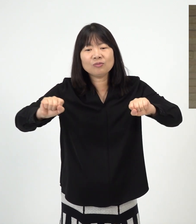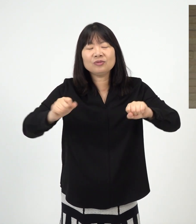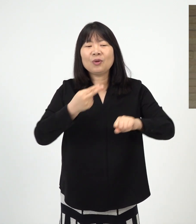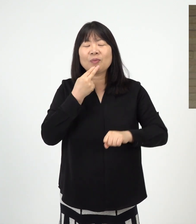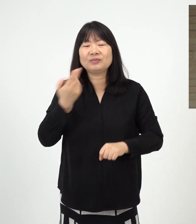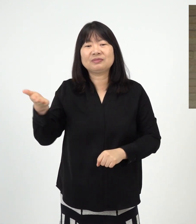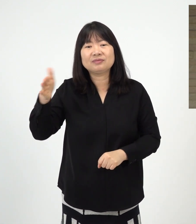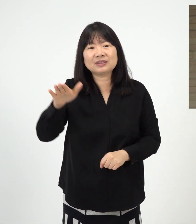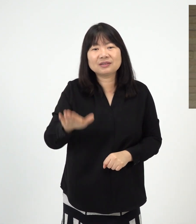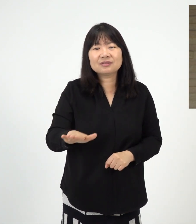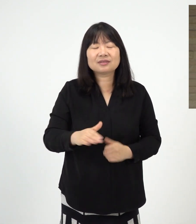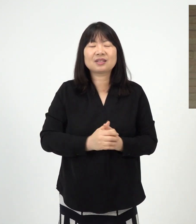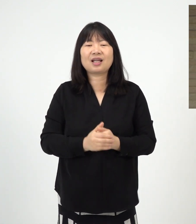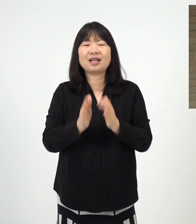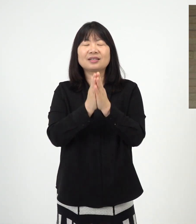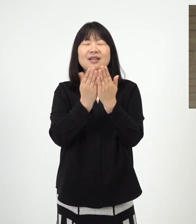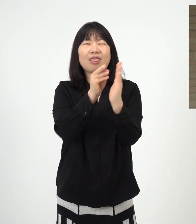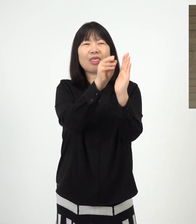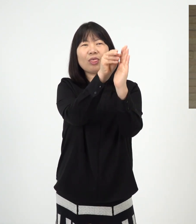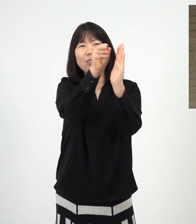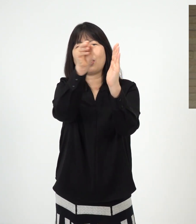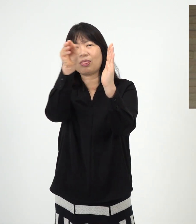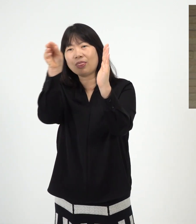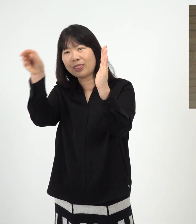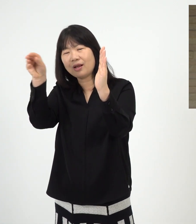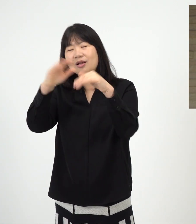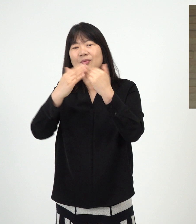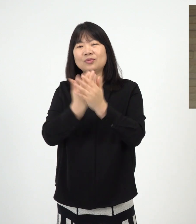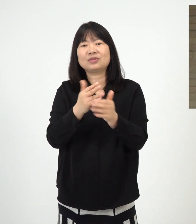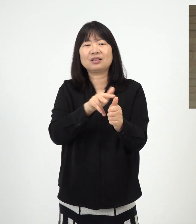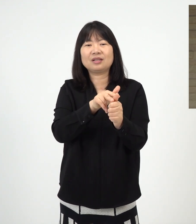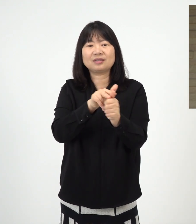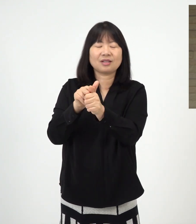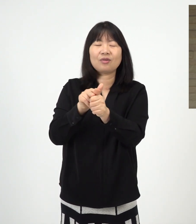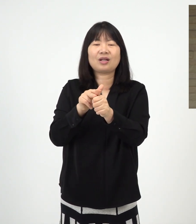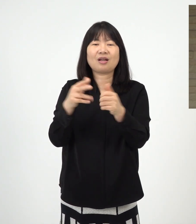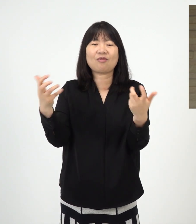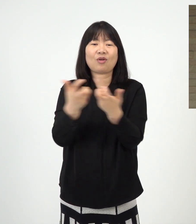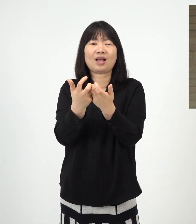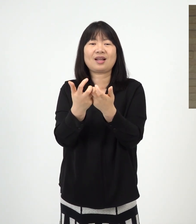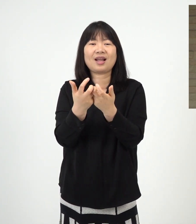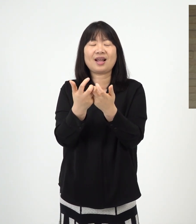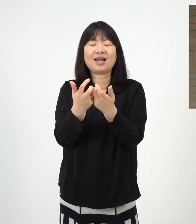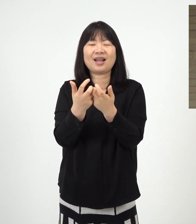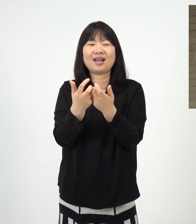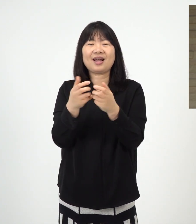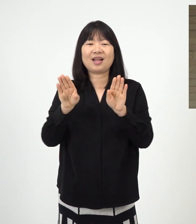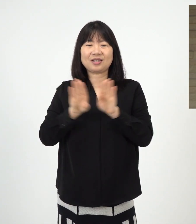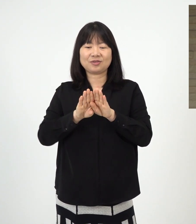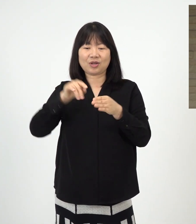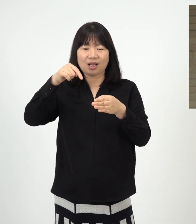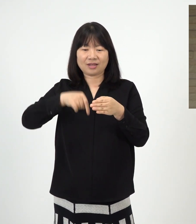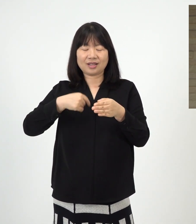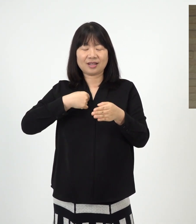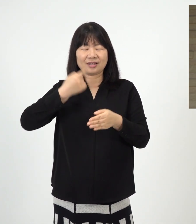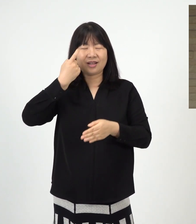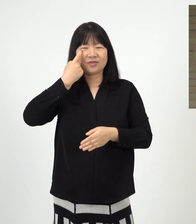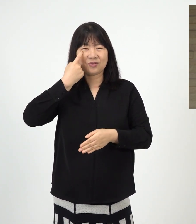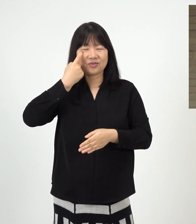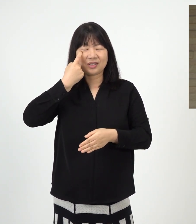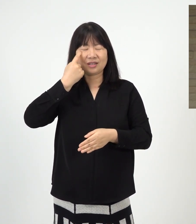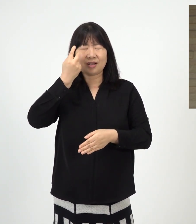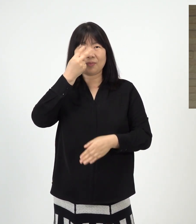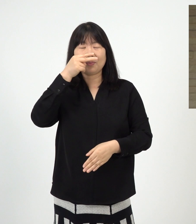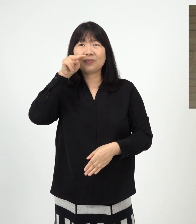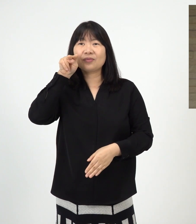아닌데 그 책이 빼곡히 모든 자료가 가득 찬 그 입구에 제 눈에